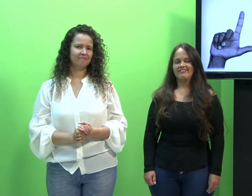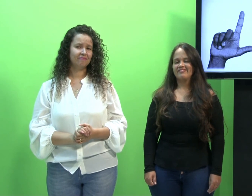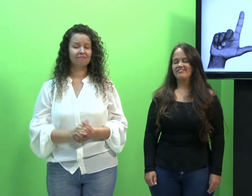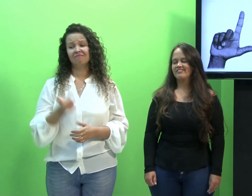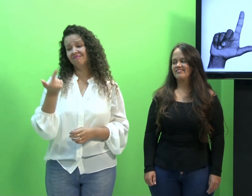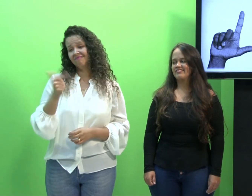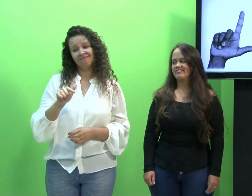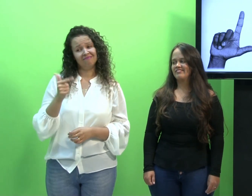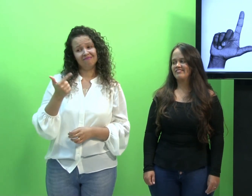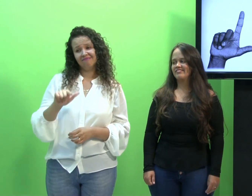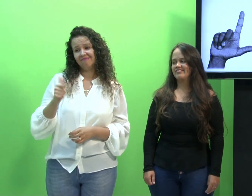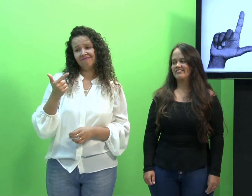não tenho,